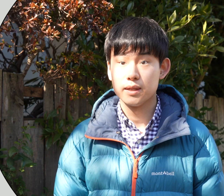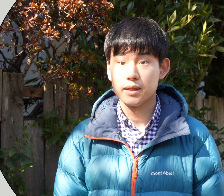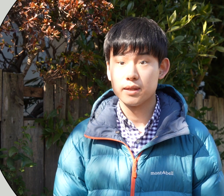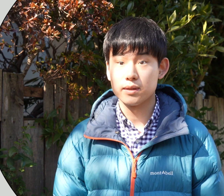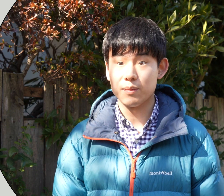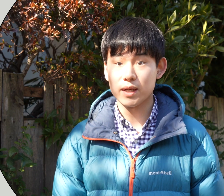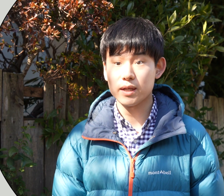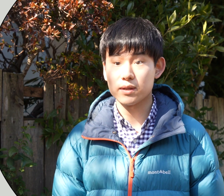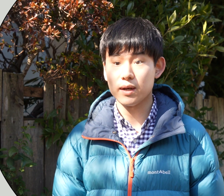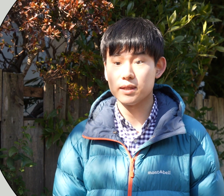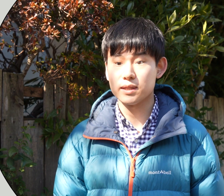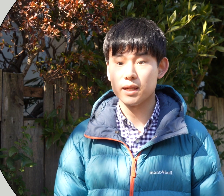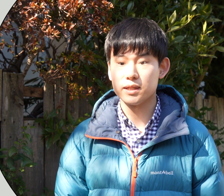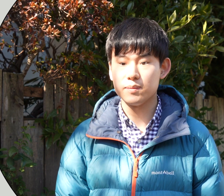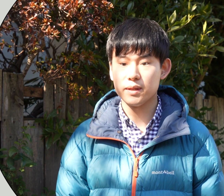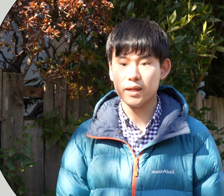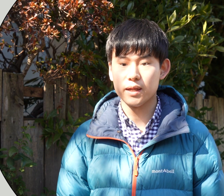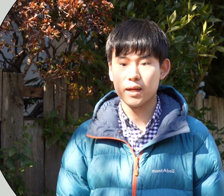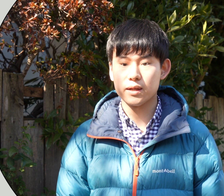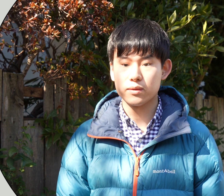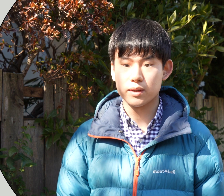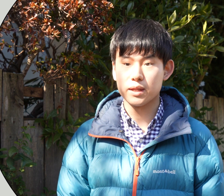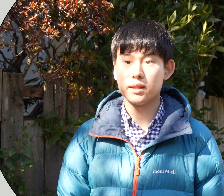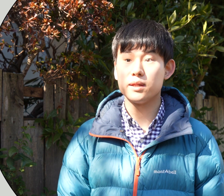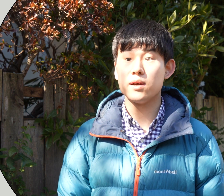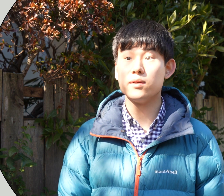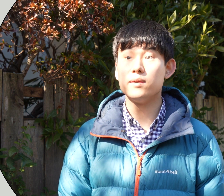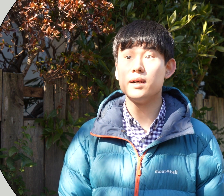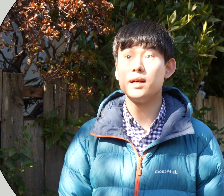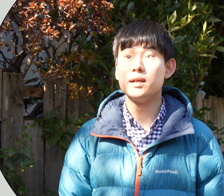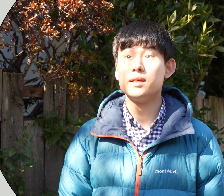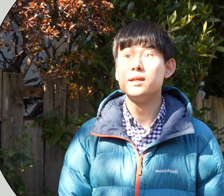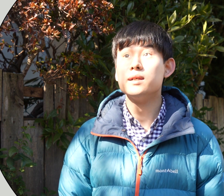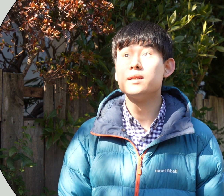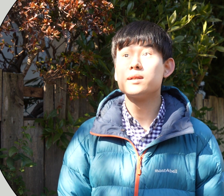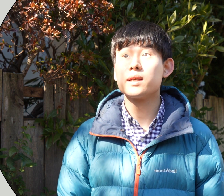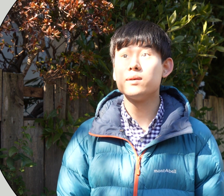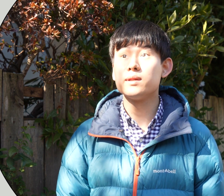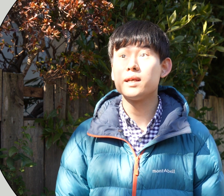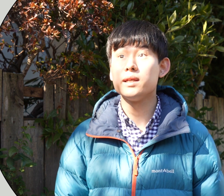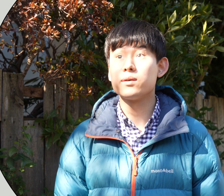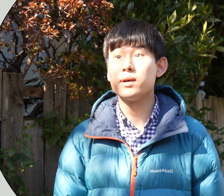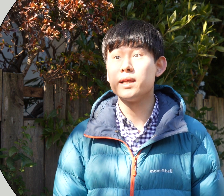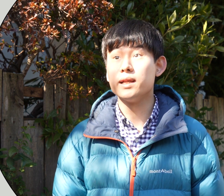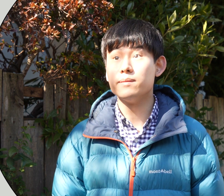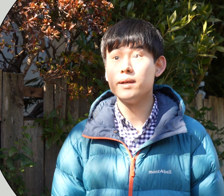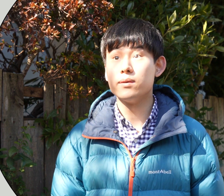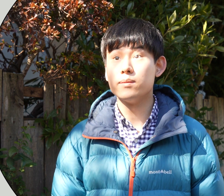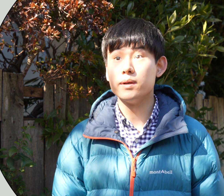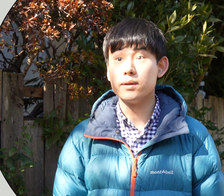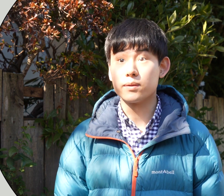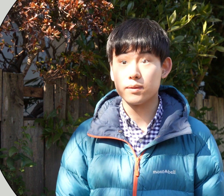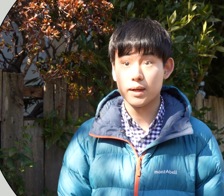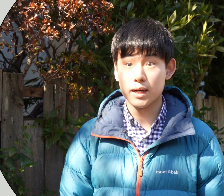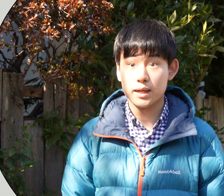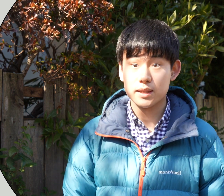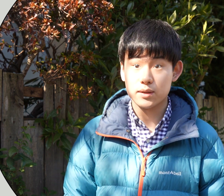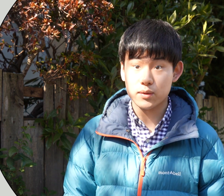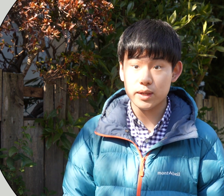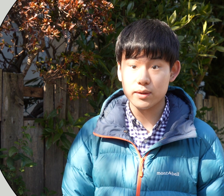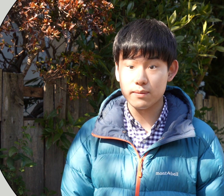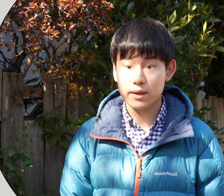てやっぱ誰かと初めて出会う時っていうのは基本的に声で名前を覚えること